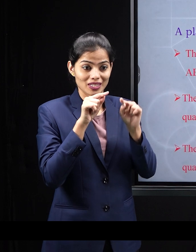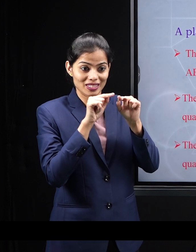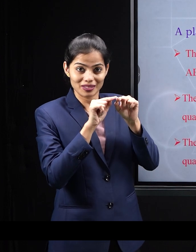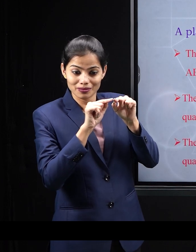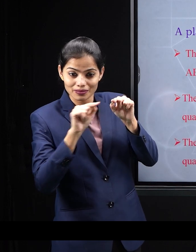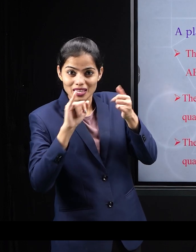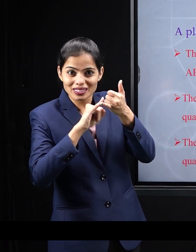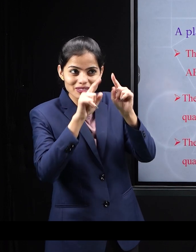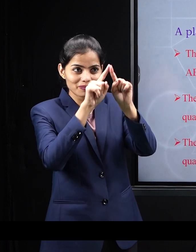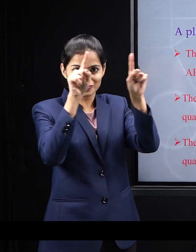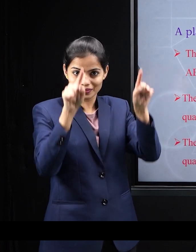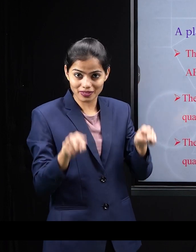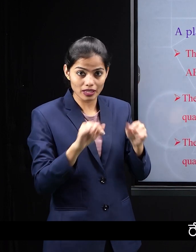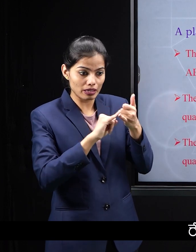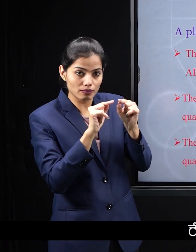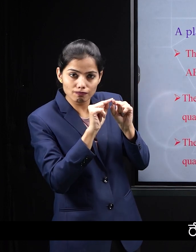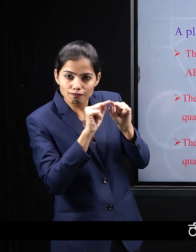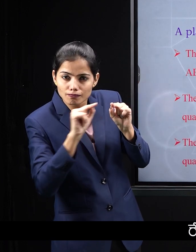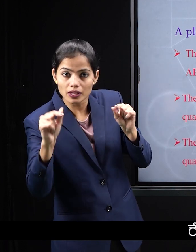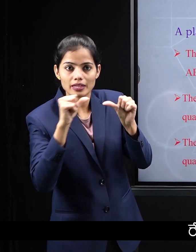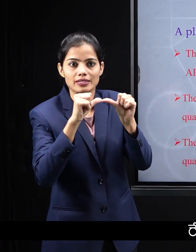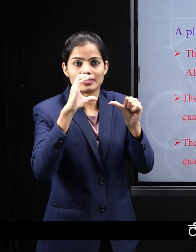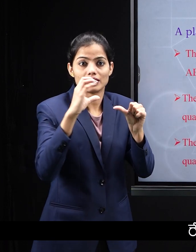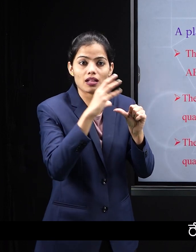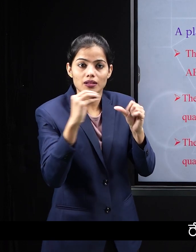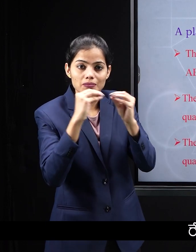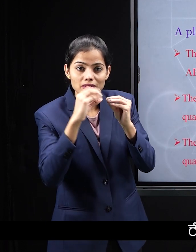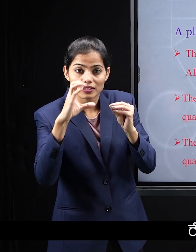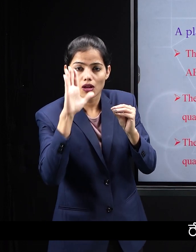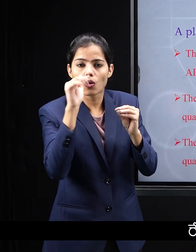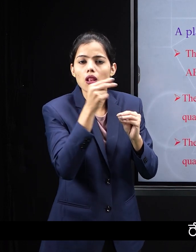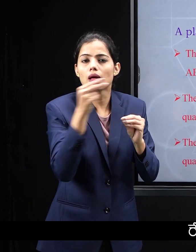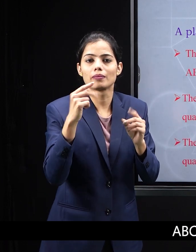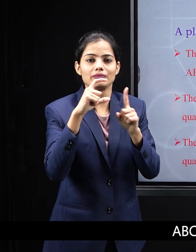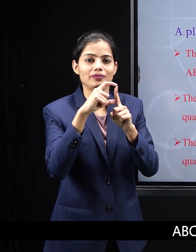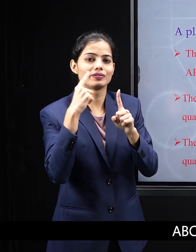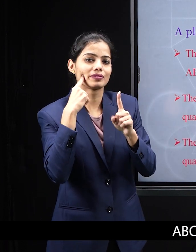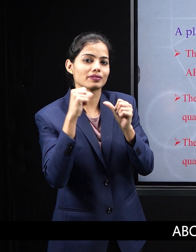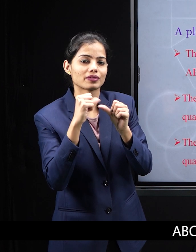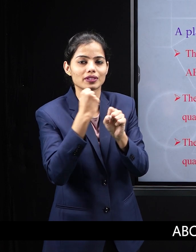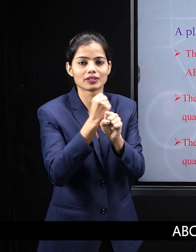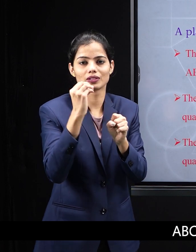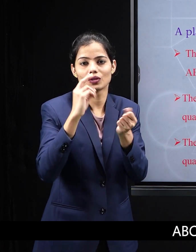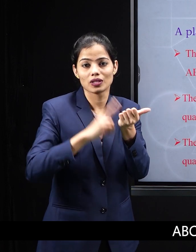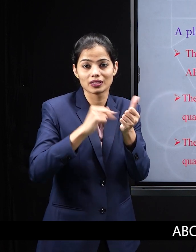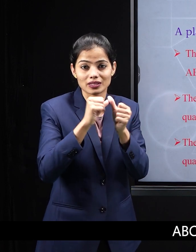మరియు బిడి రేఖా విభాగాలను చతుర్భుజ ఏబిసిడి యొక్క